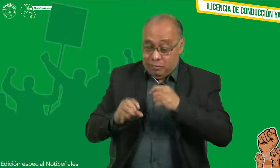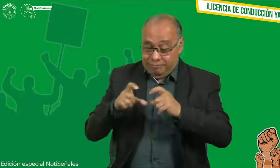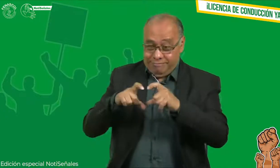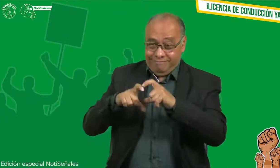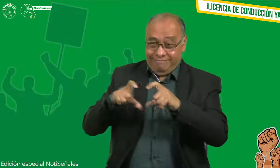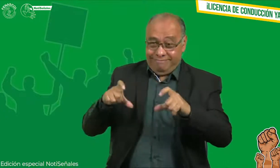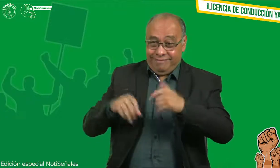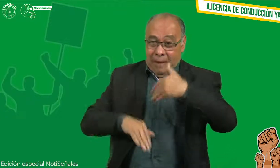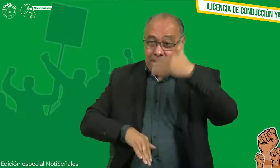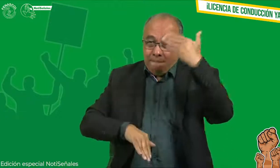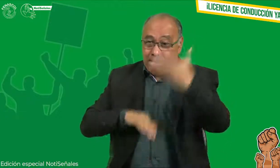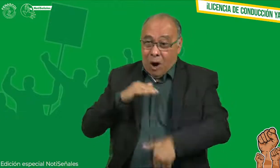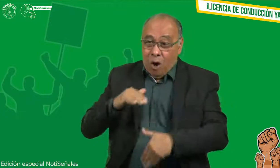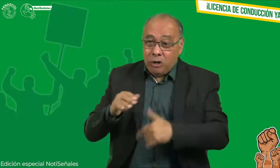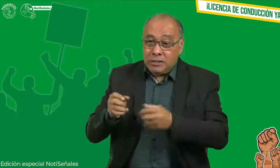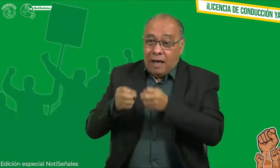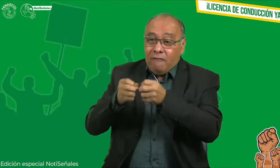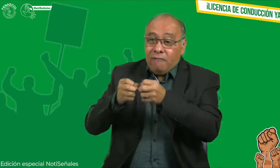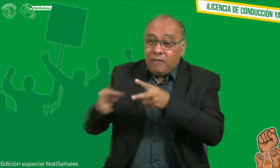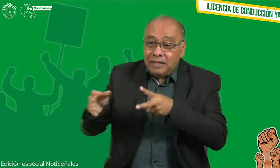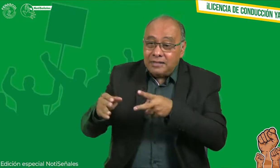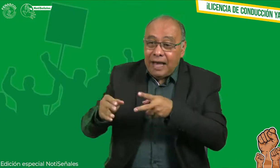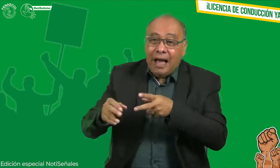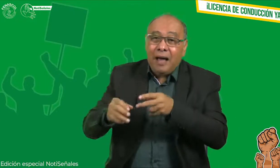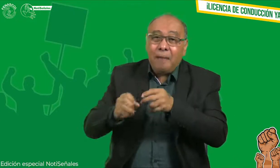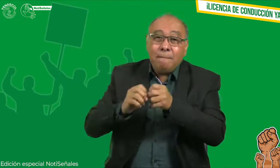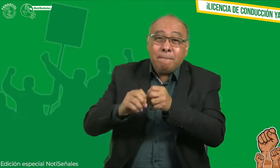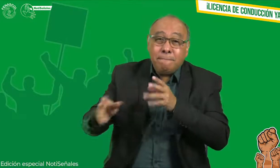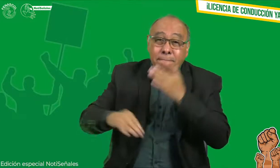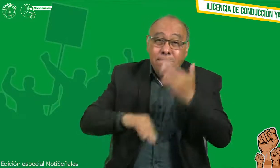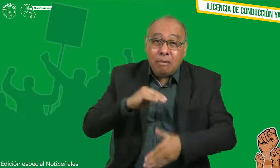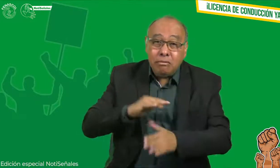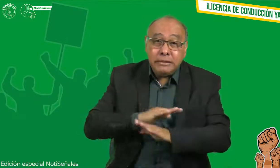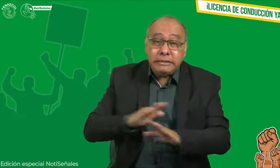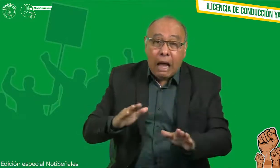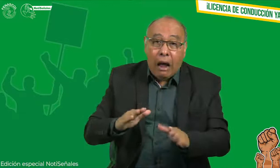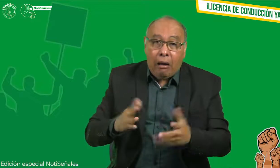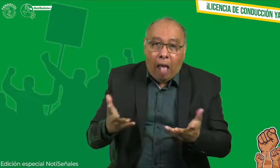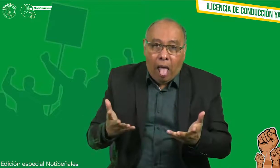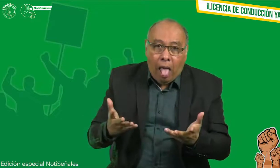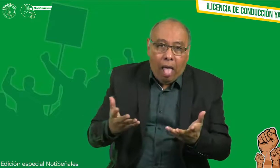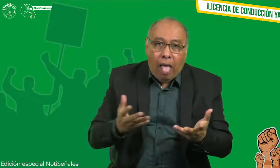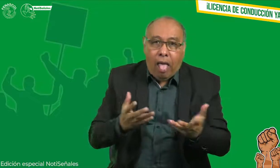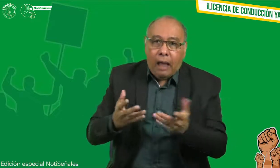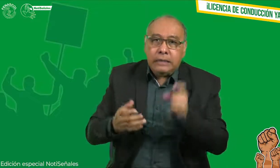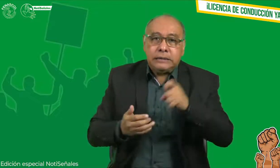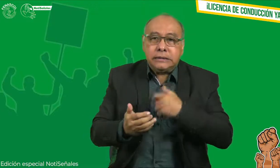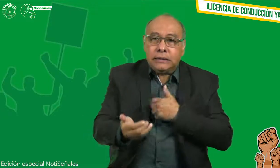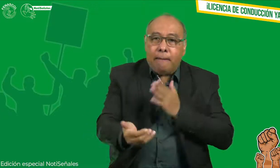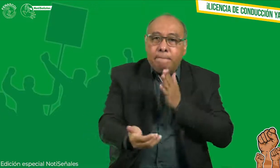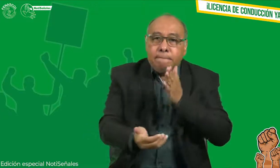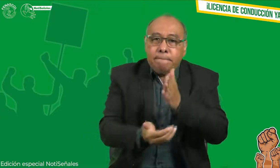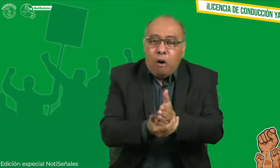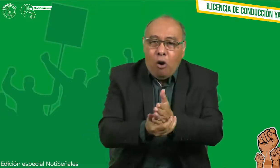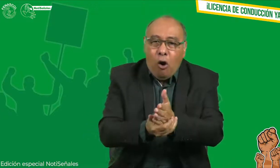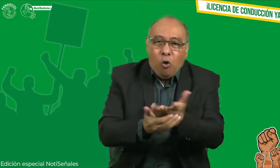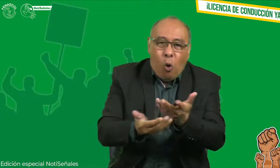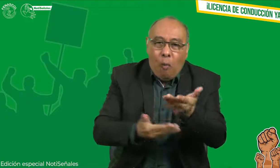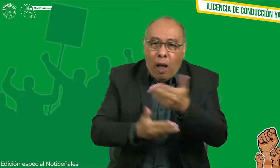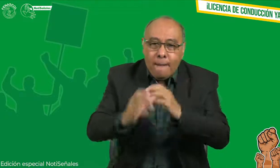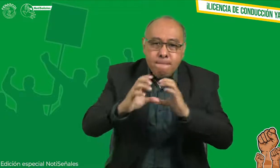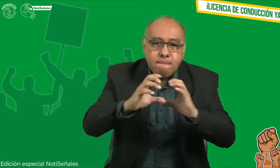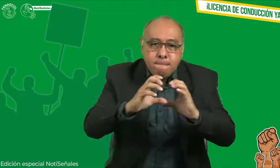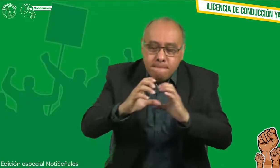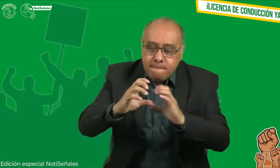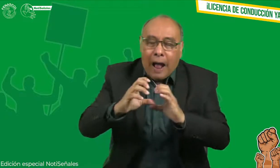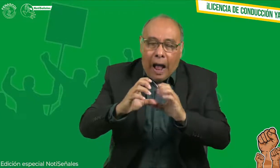ajustes razonables y que puedan comunicarse efectivamente con la comunidad sorda. Ahora bien, ¿cómo afecta